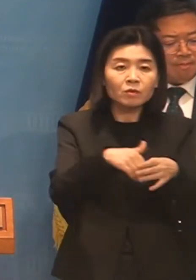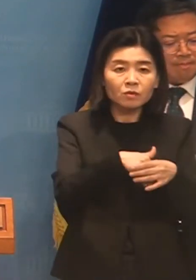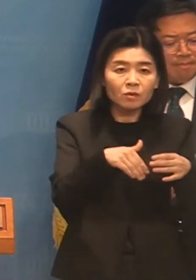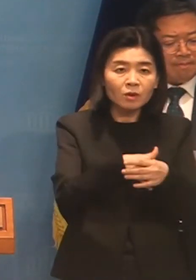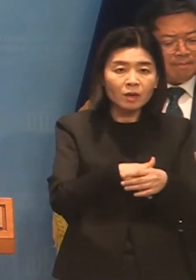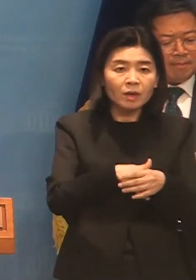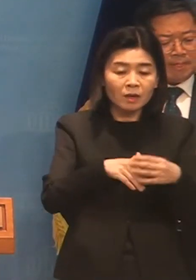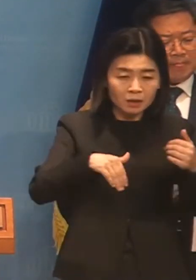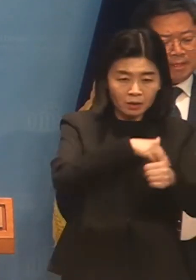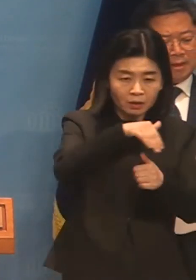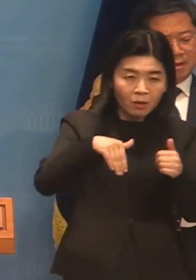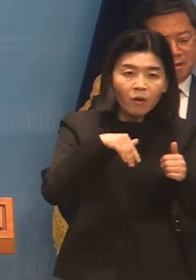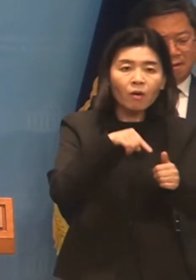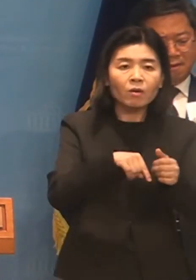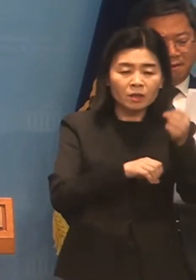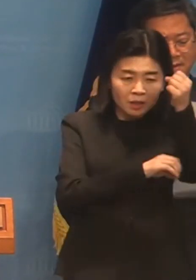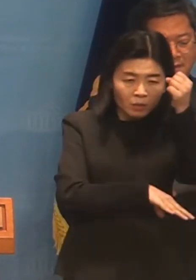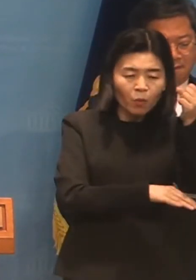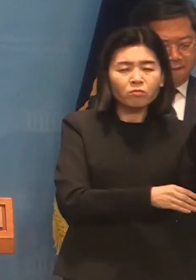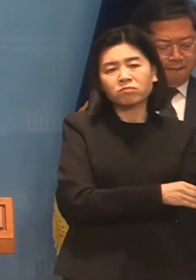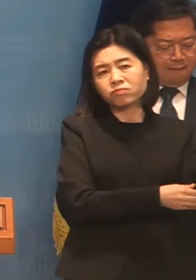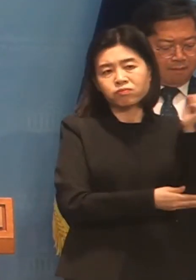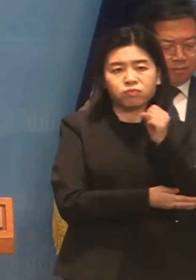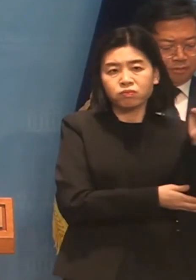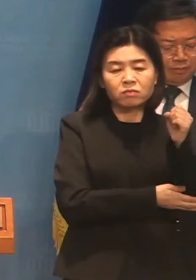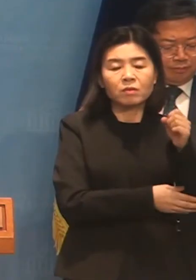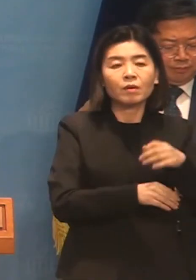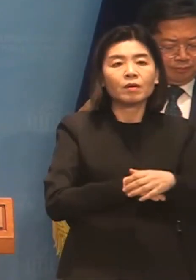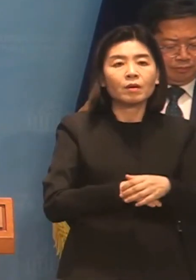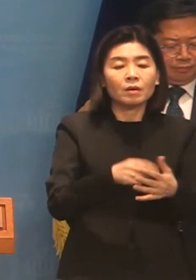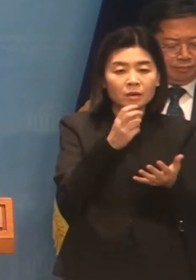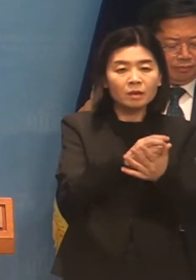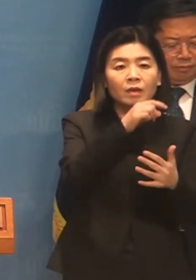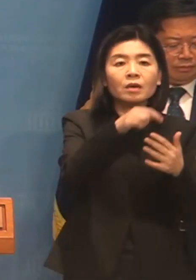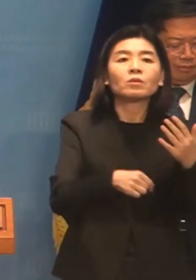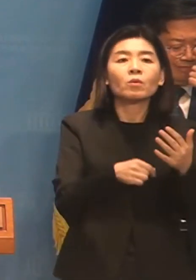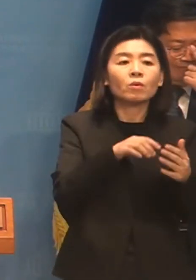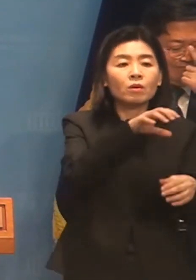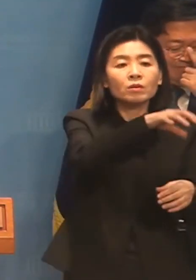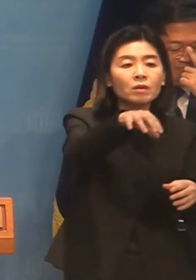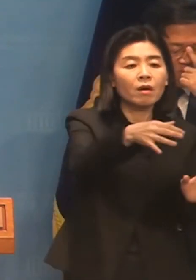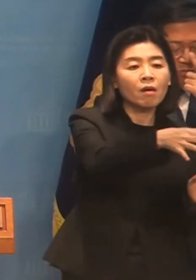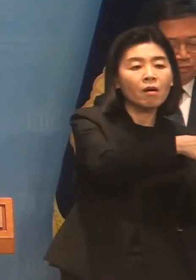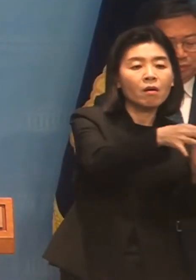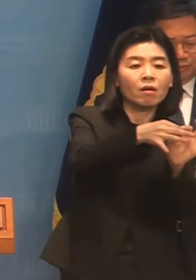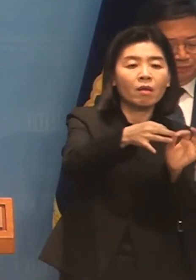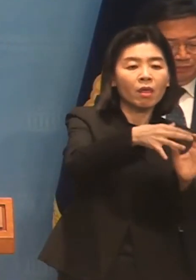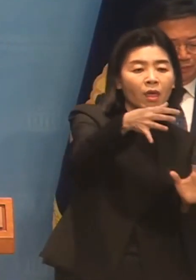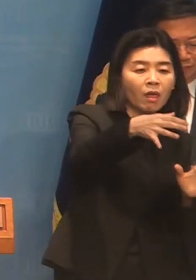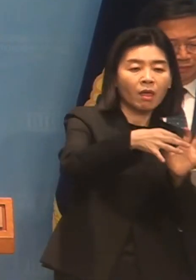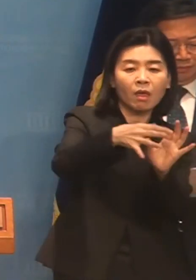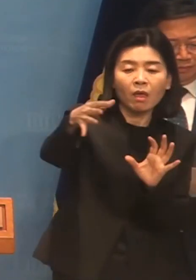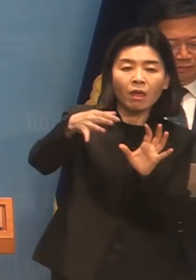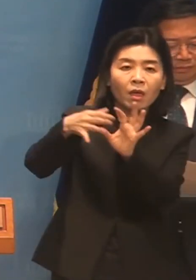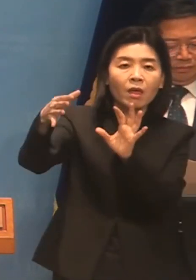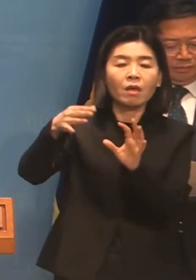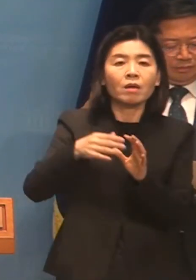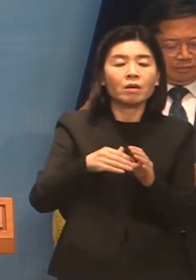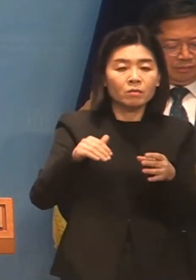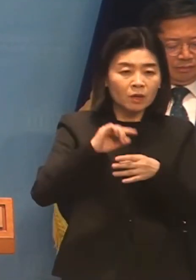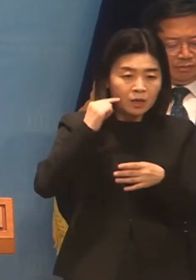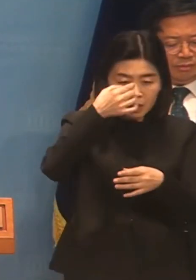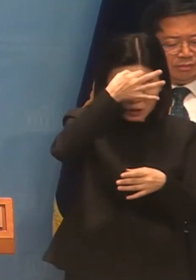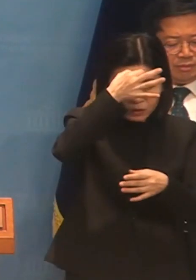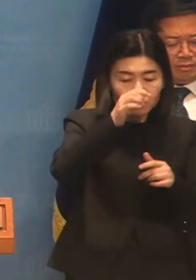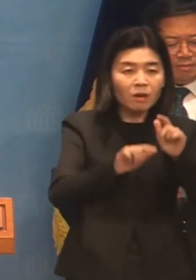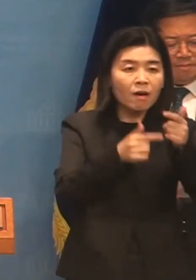지역문화 생태계는 기반부터 흔들렸다. 제도와 현장의 연결고리는 끊어졌고 문화예술의